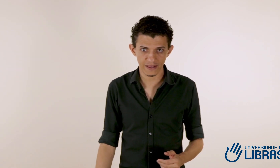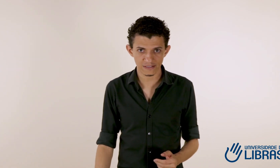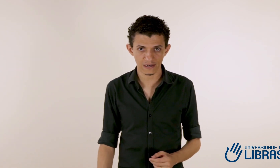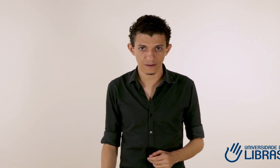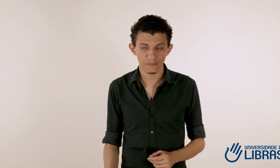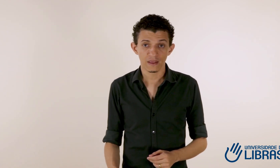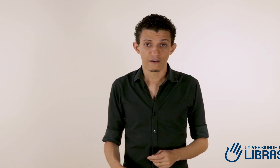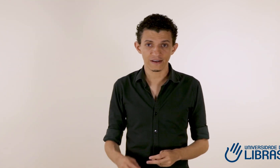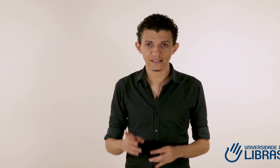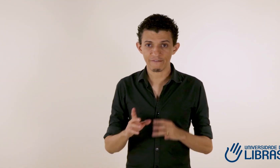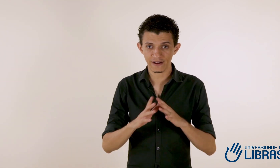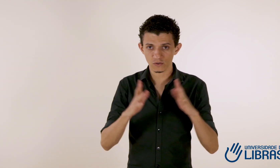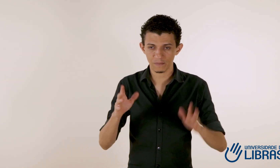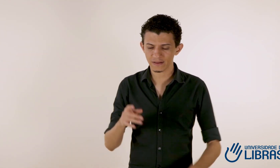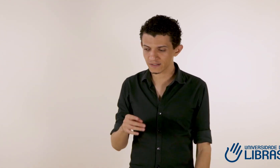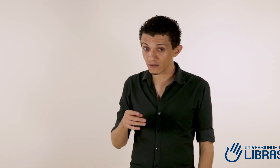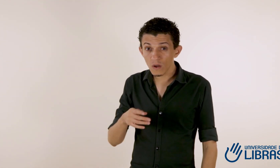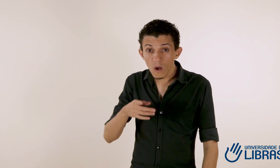brinquedos ali, vai ser a frase completa assim.